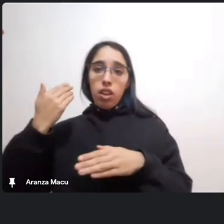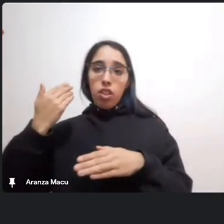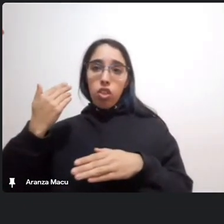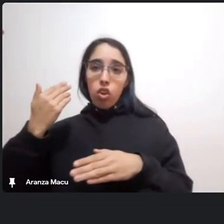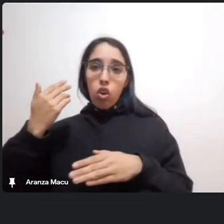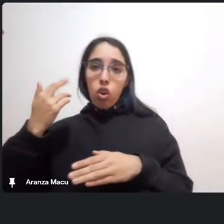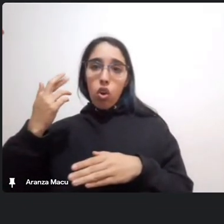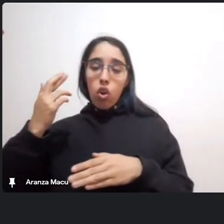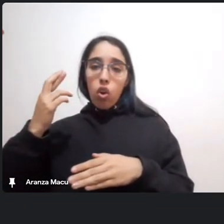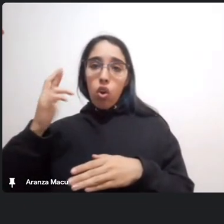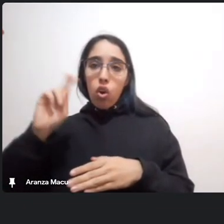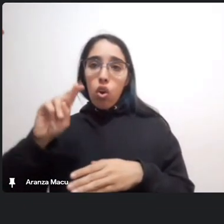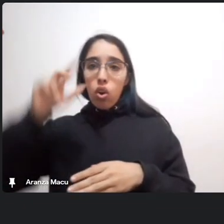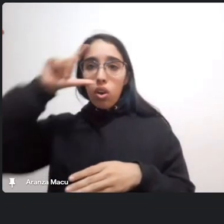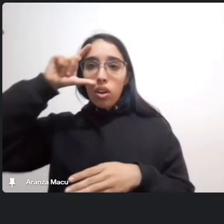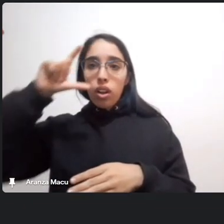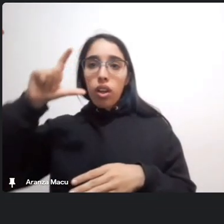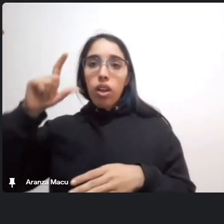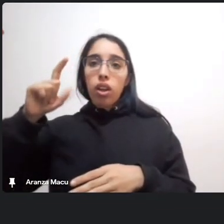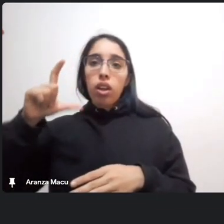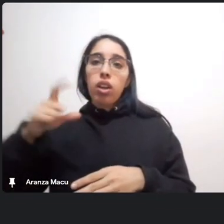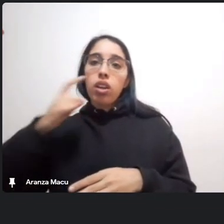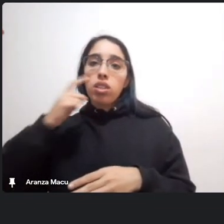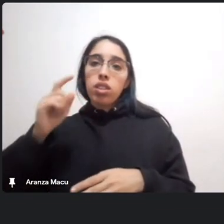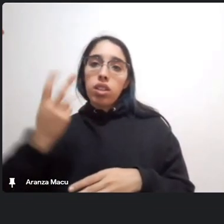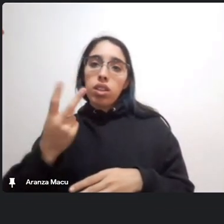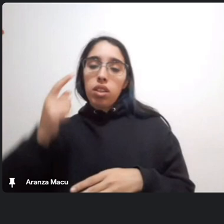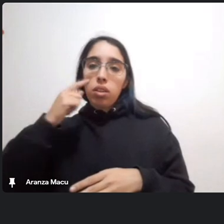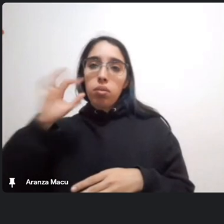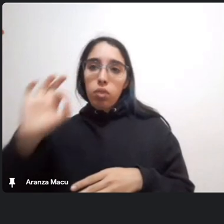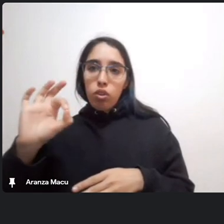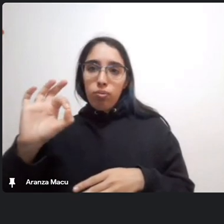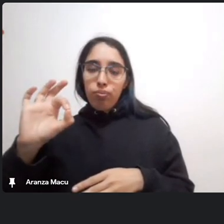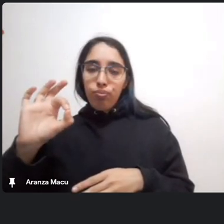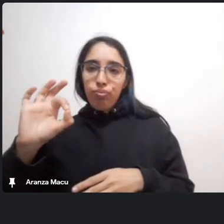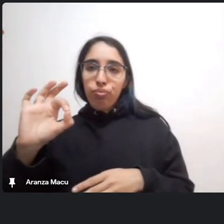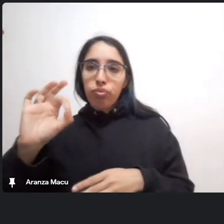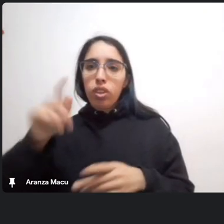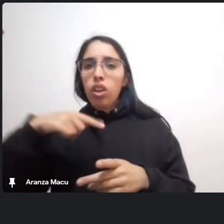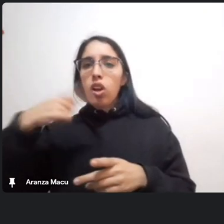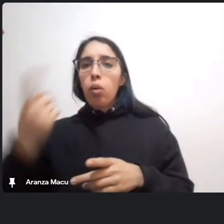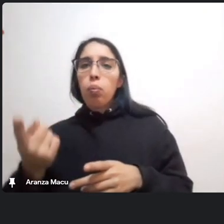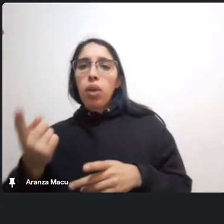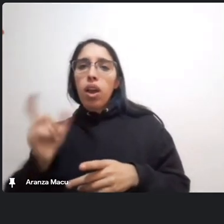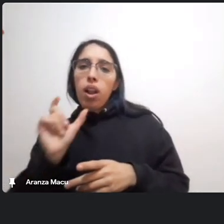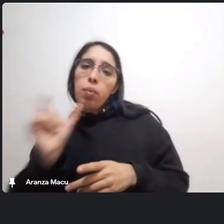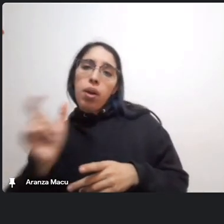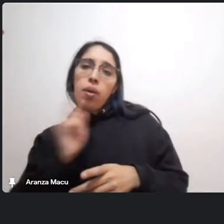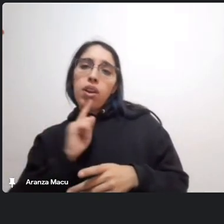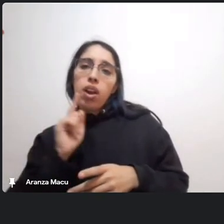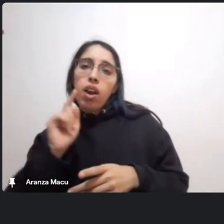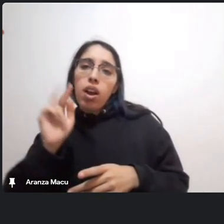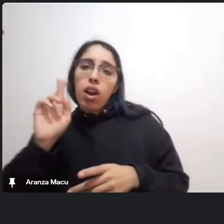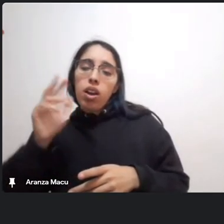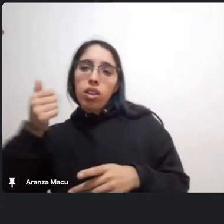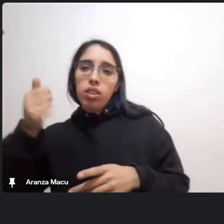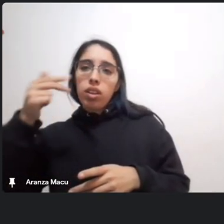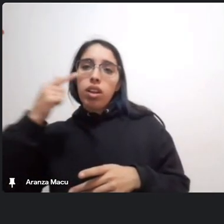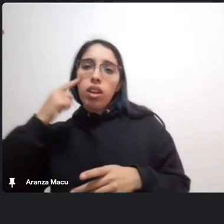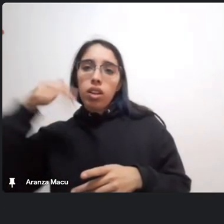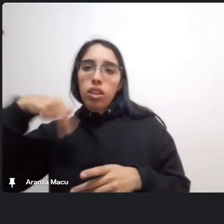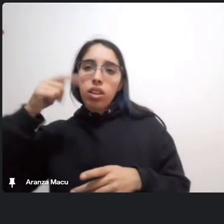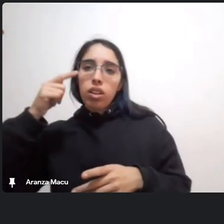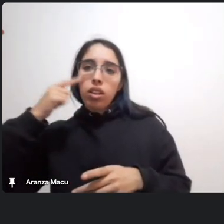personal recibió. ¿Qué sería training? Fíjese que tienen un i. Cuando yo tengo un i, tengo dos cosas de la